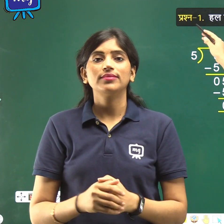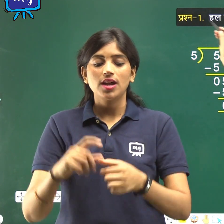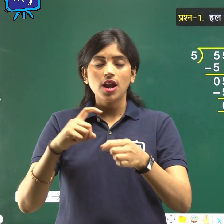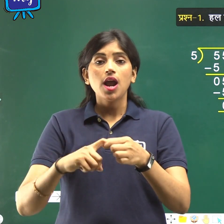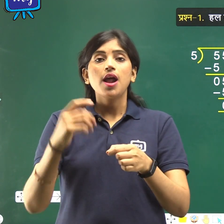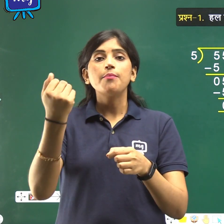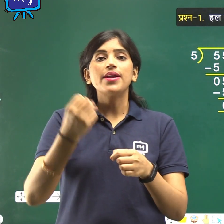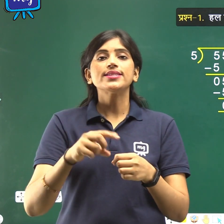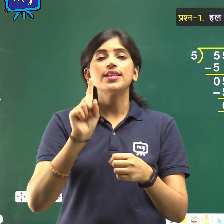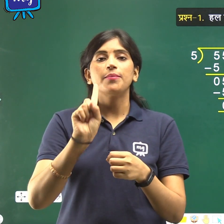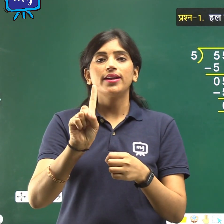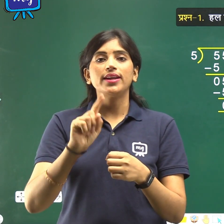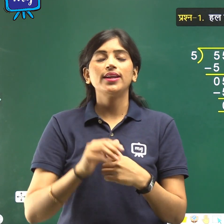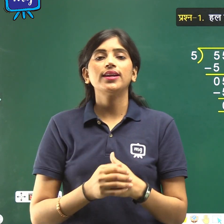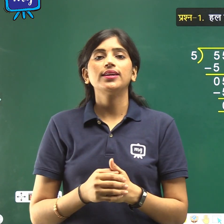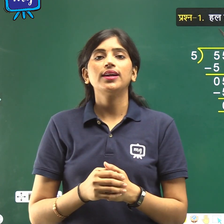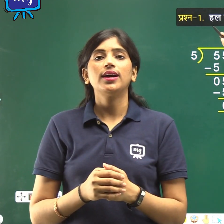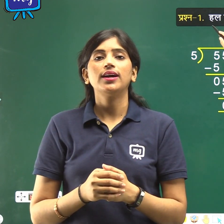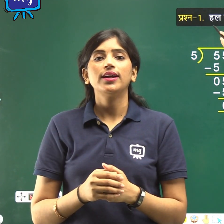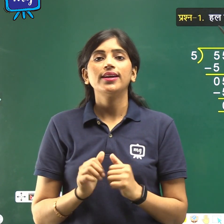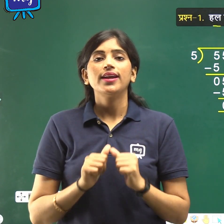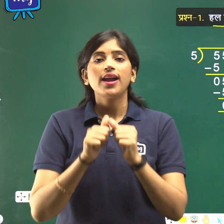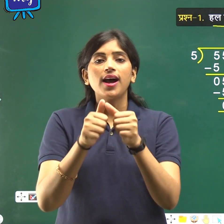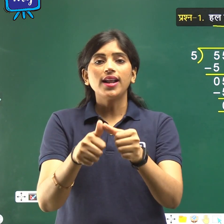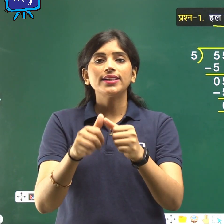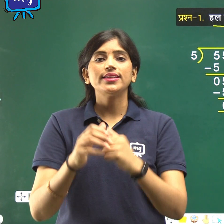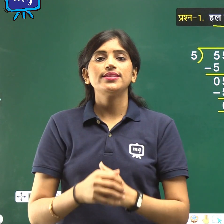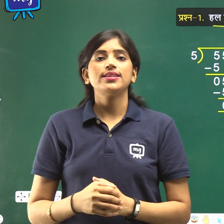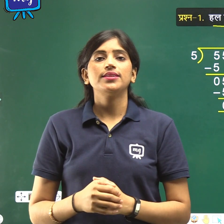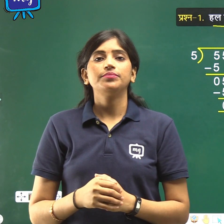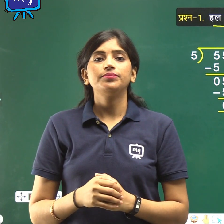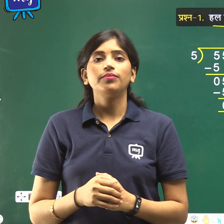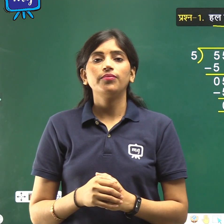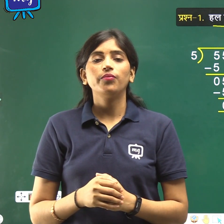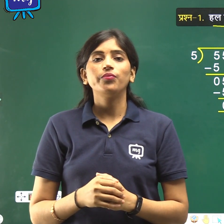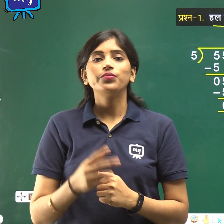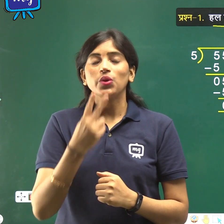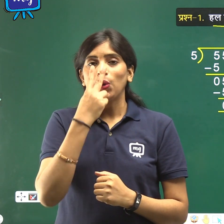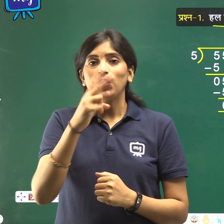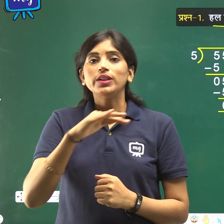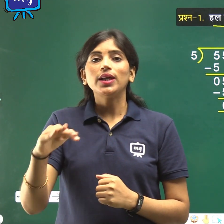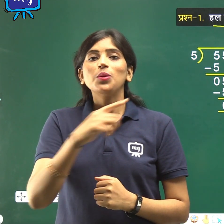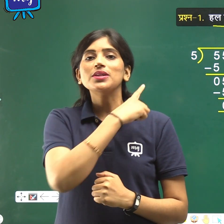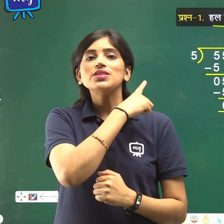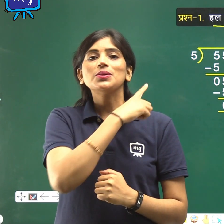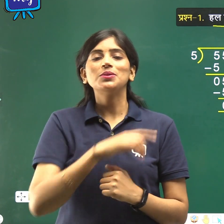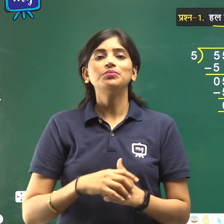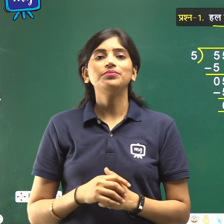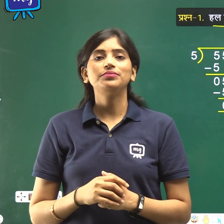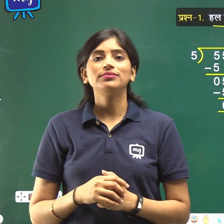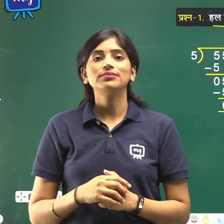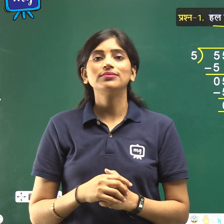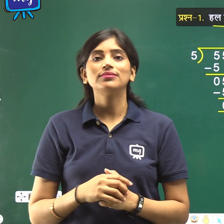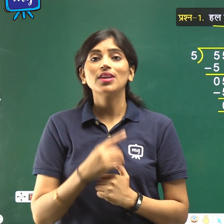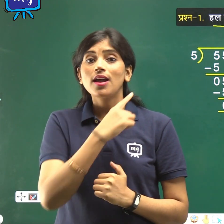प्रश्न नंबर 1 हल कीजिए। देखो बच्चों,